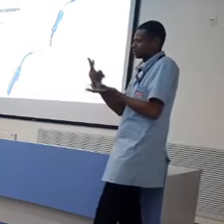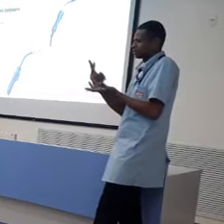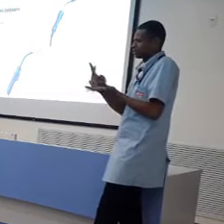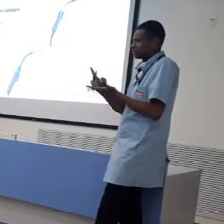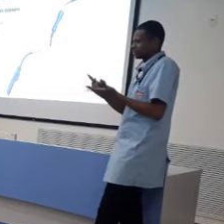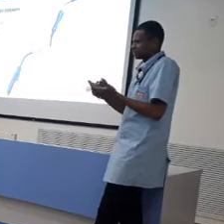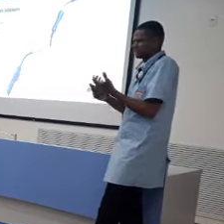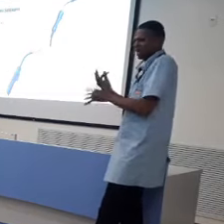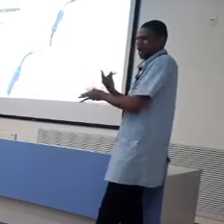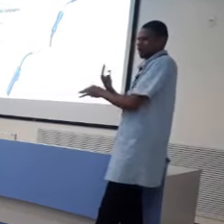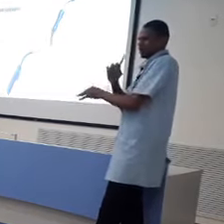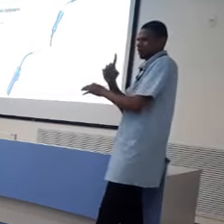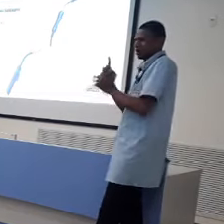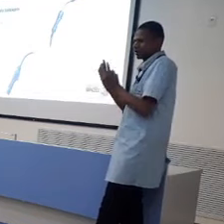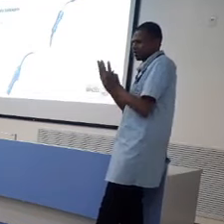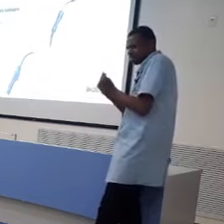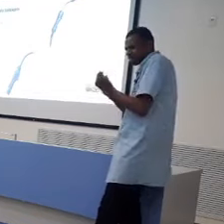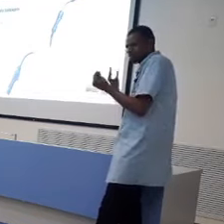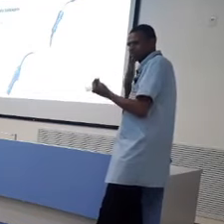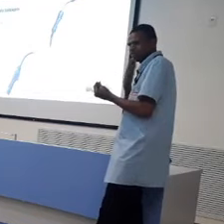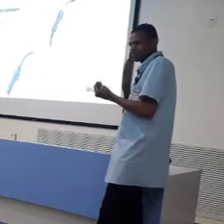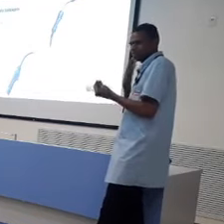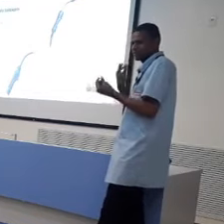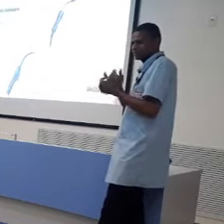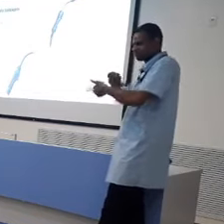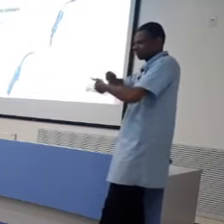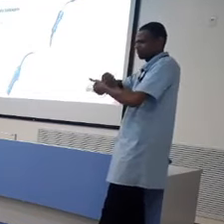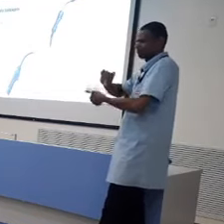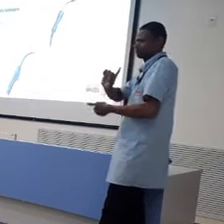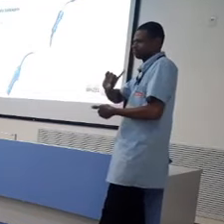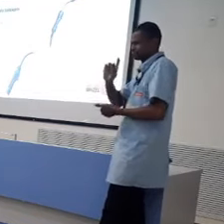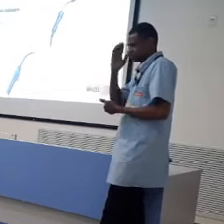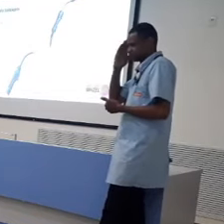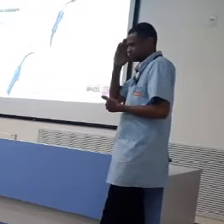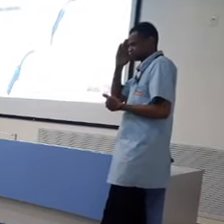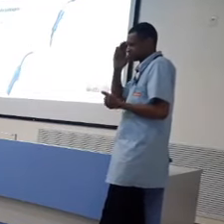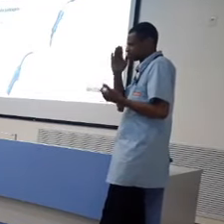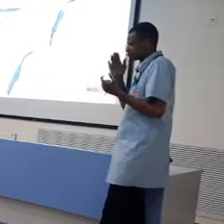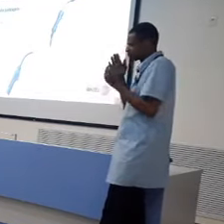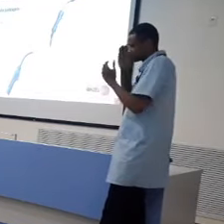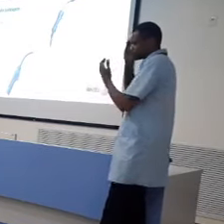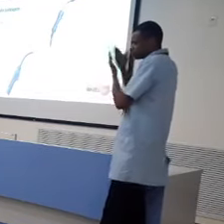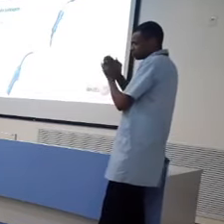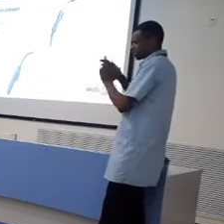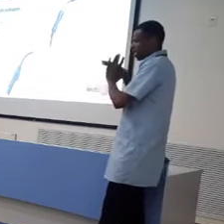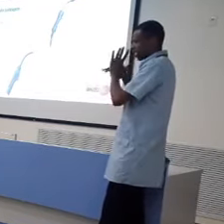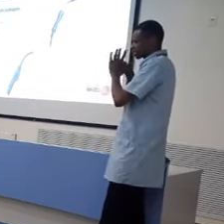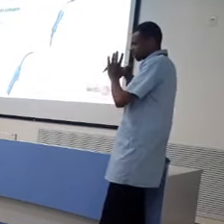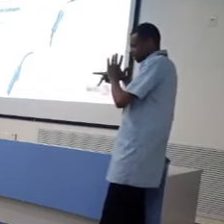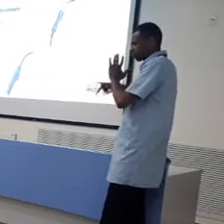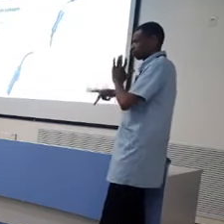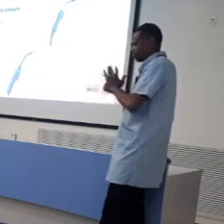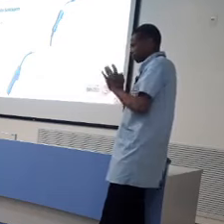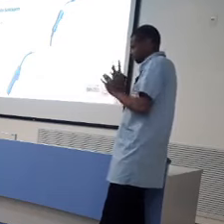vou pegar essa tocha aqui, vou preparar ela com 1.2, que eu gosto dela, que ela é pequenininha. Aí a tocha é para 150